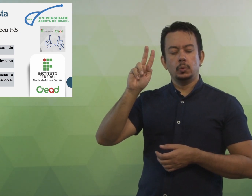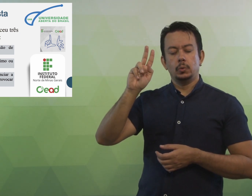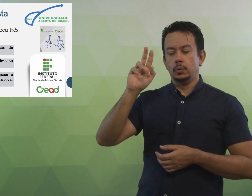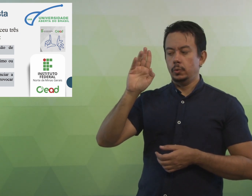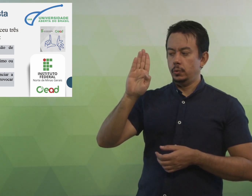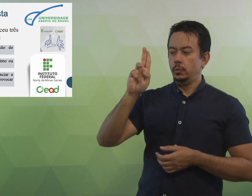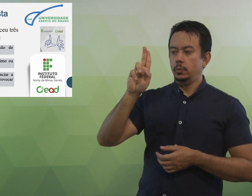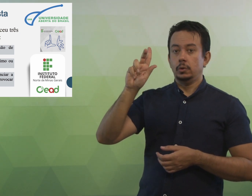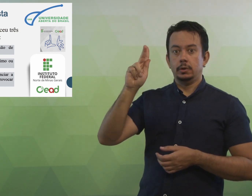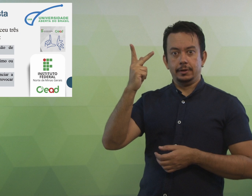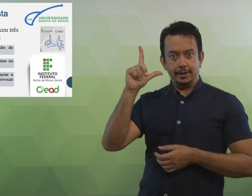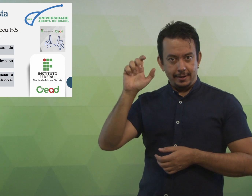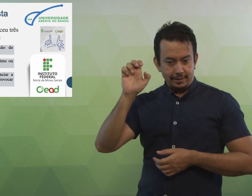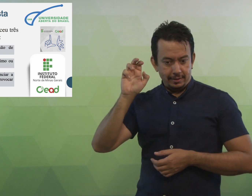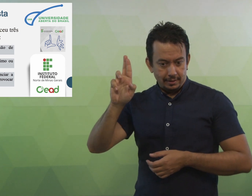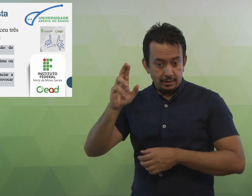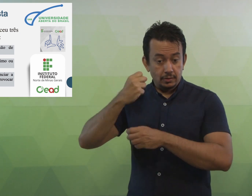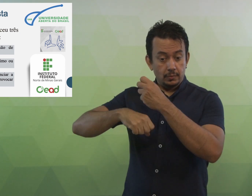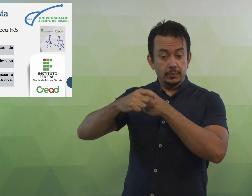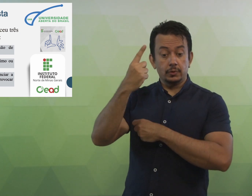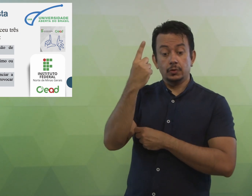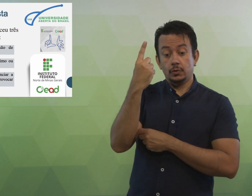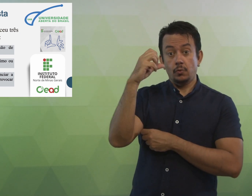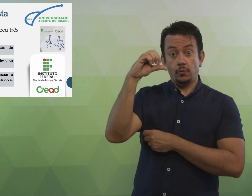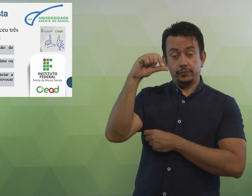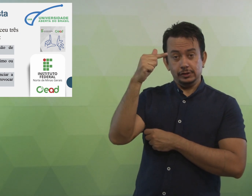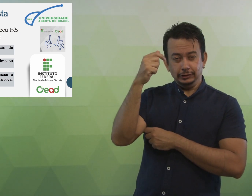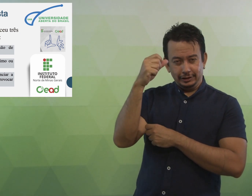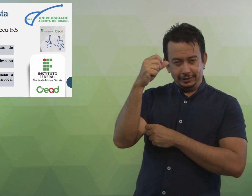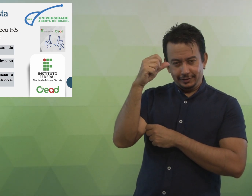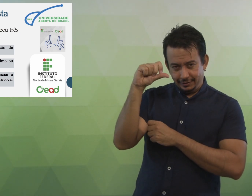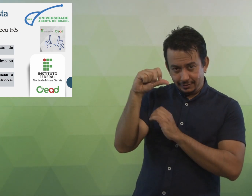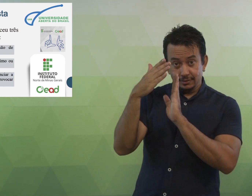Esse autor citado, Carl Bulle,